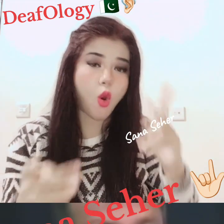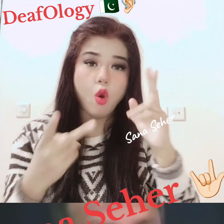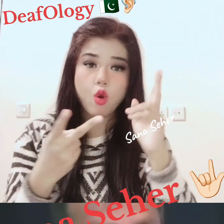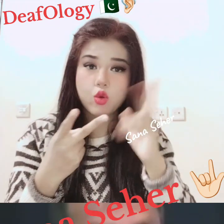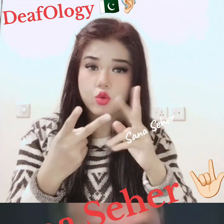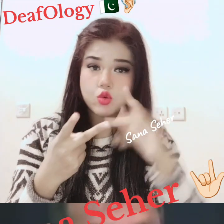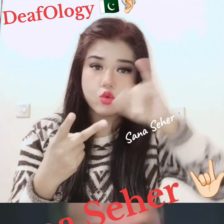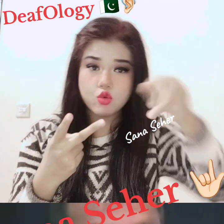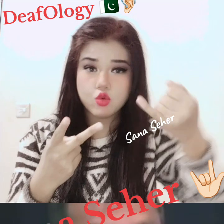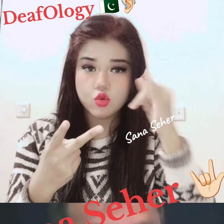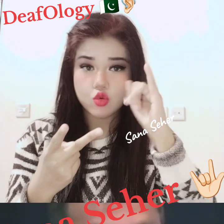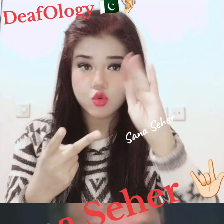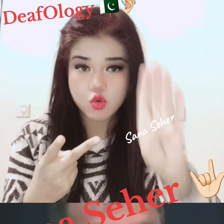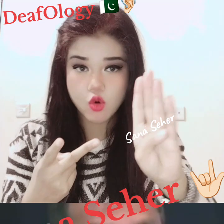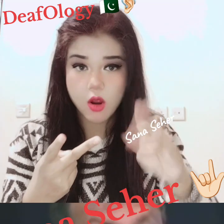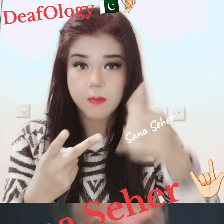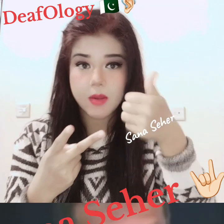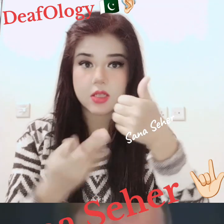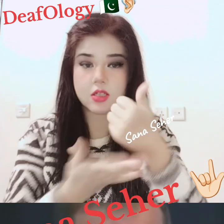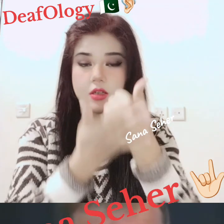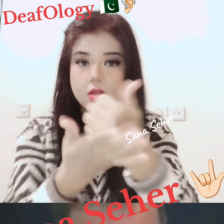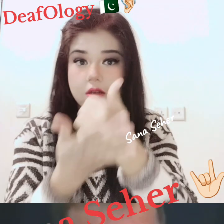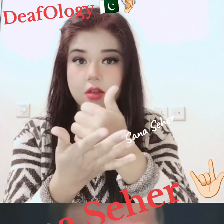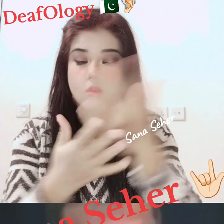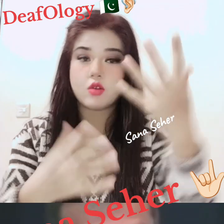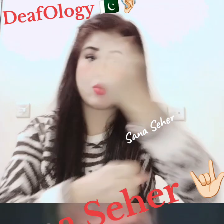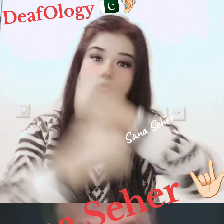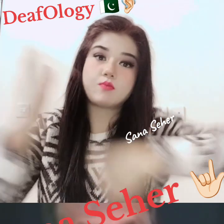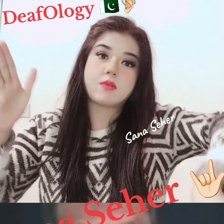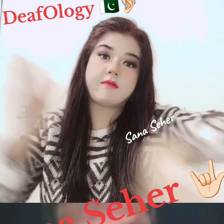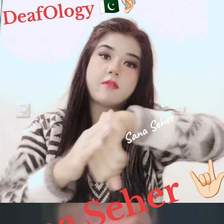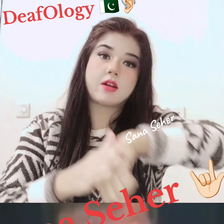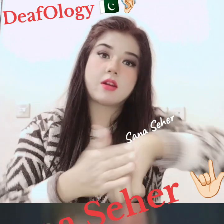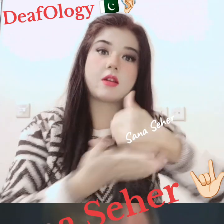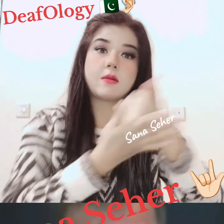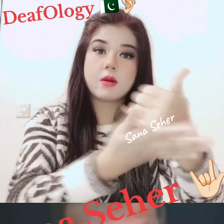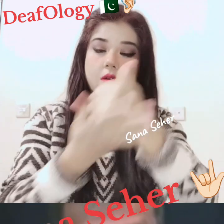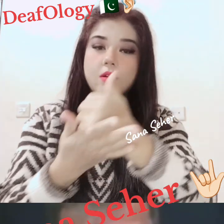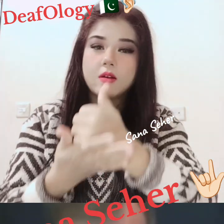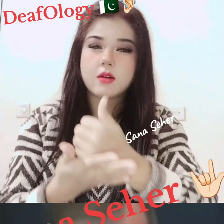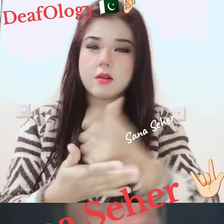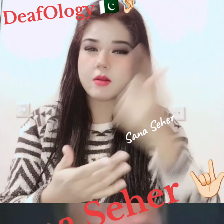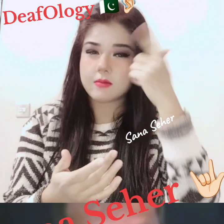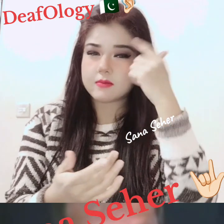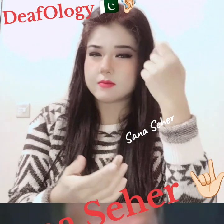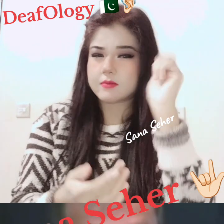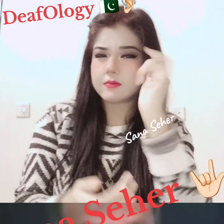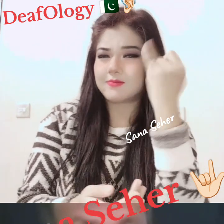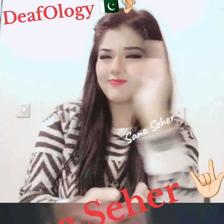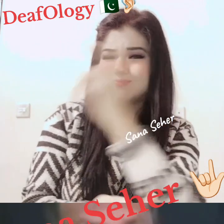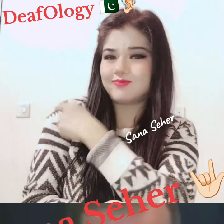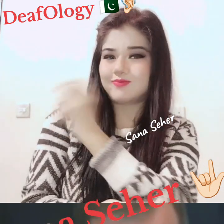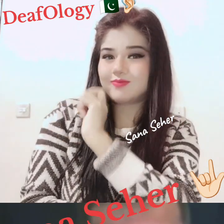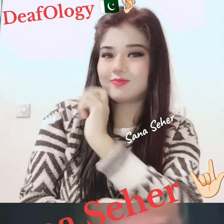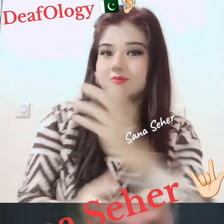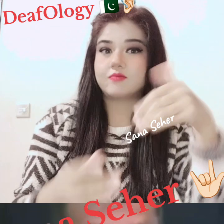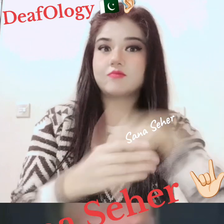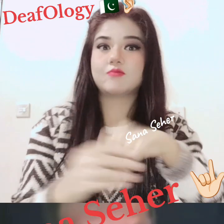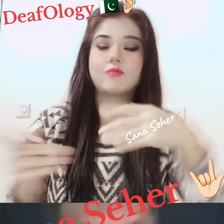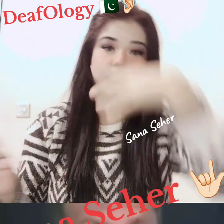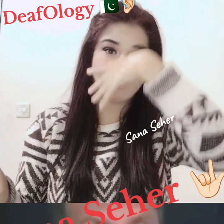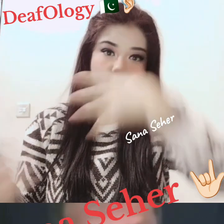پرووائڈ کرنی ہے، ان کو مواقع فراہم کرنے ہیں تاکہ وہ کرمنل مافیا کا حصہ بننے کی بجائے، اغوا